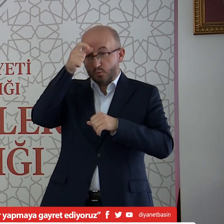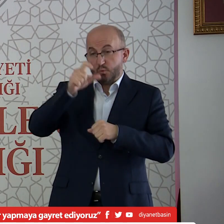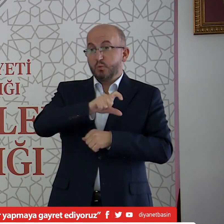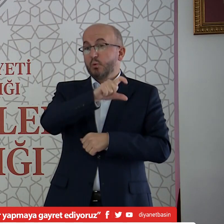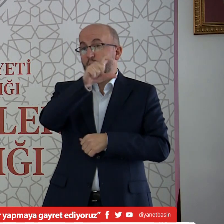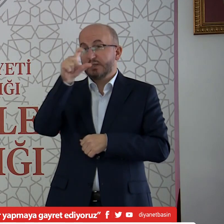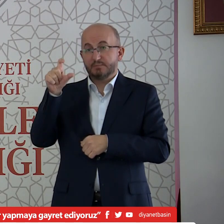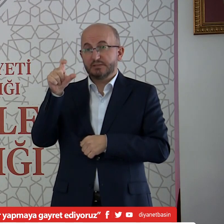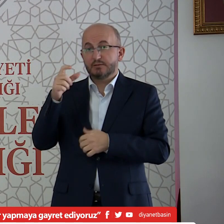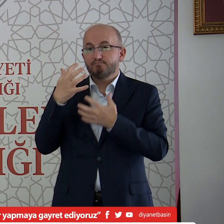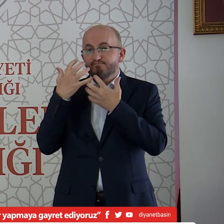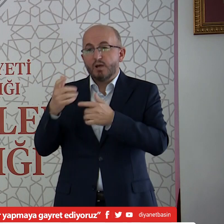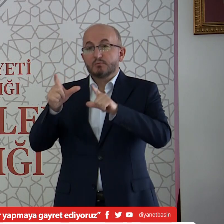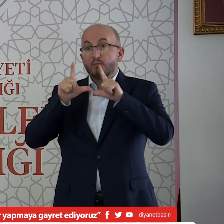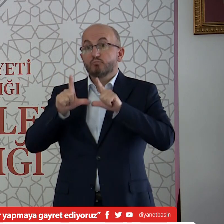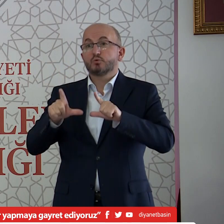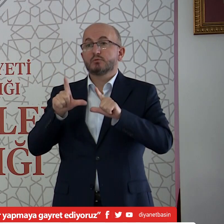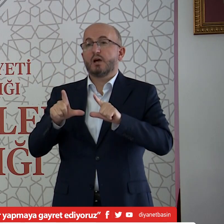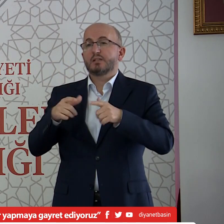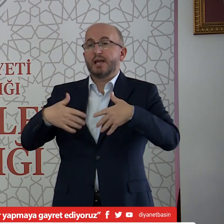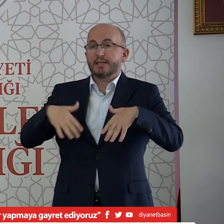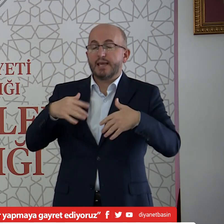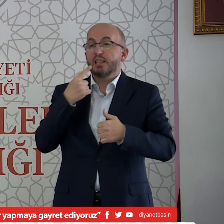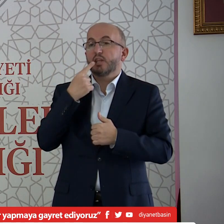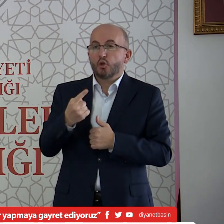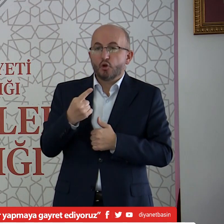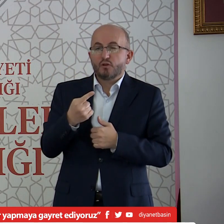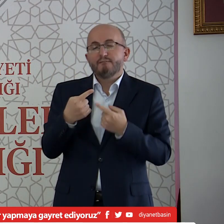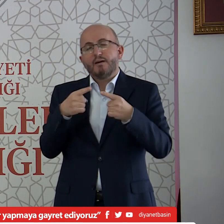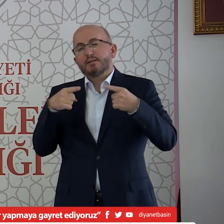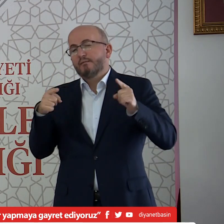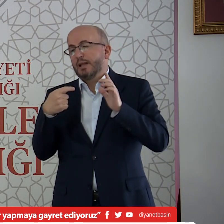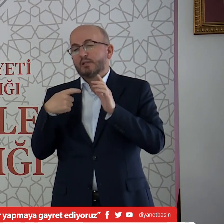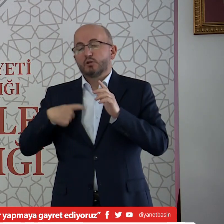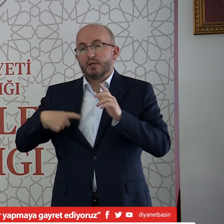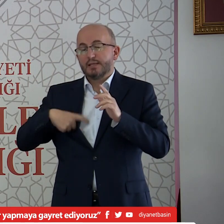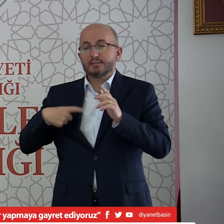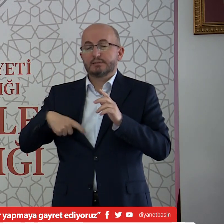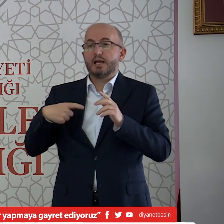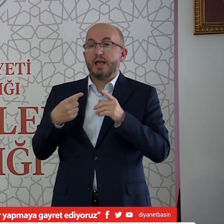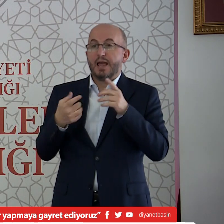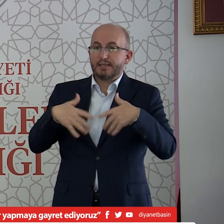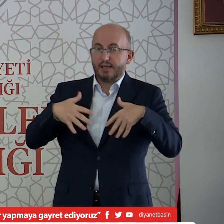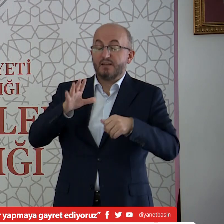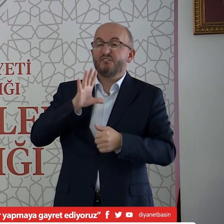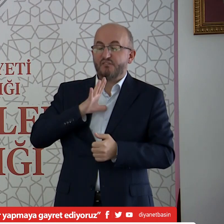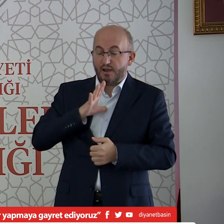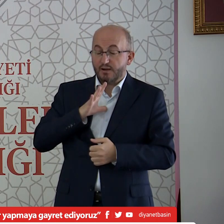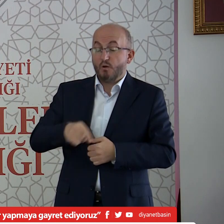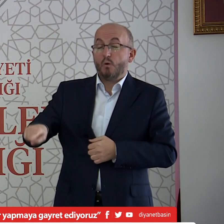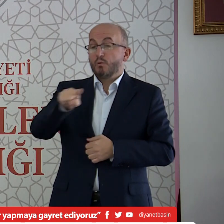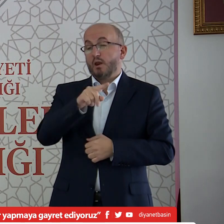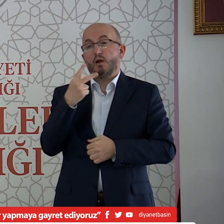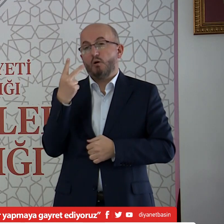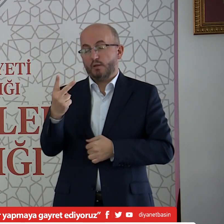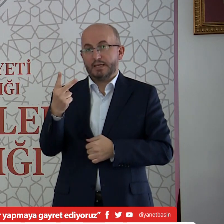ülkemizde bakıma muhtaç, işte engelli diyoruz. Farklı farklı özelliklerde engelliler var. Onlara